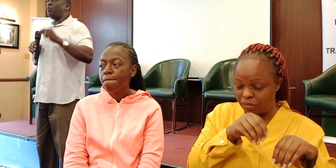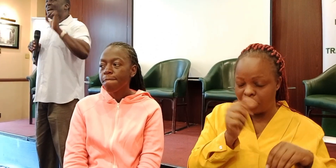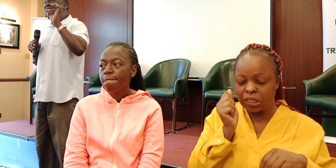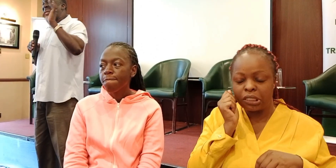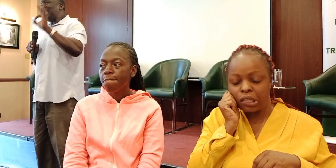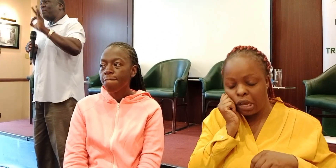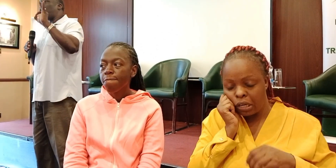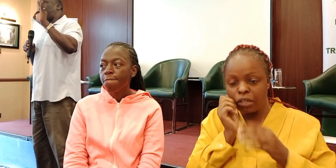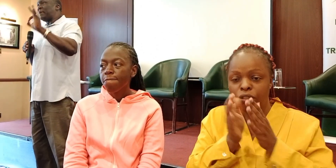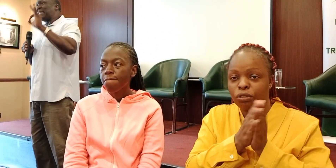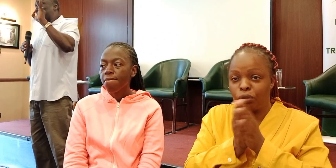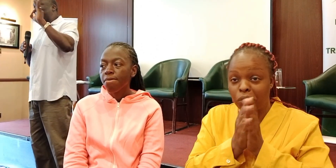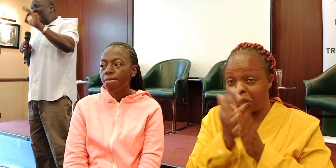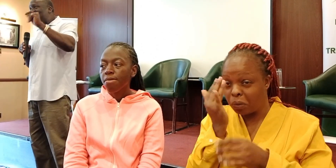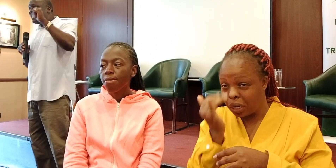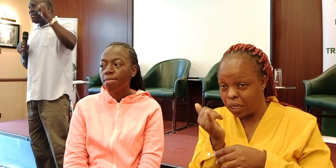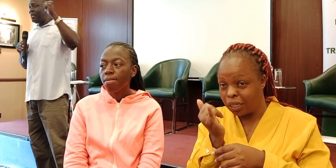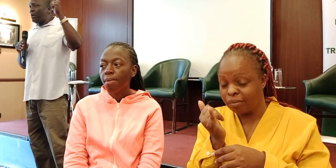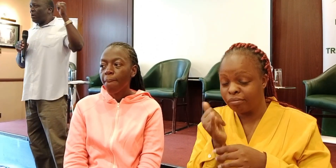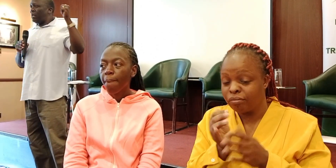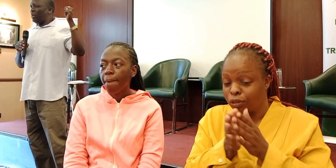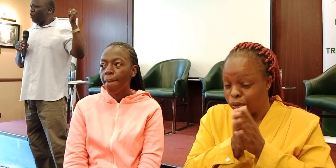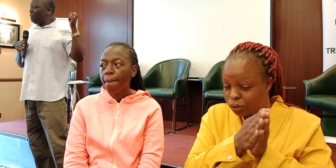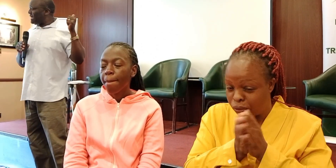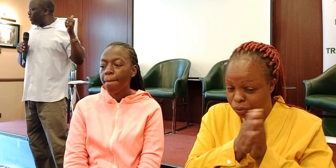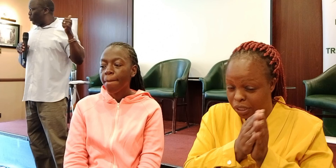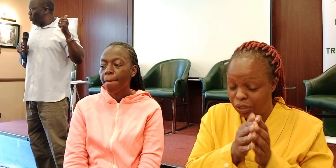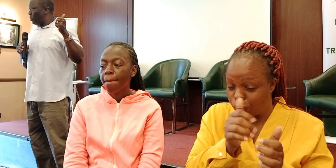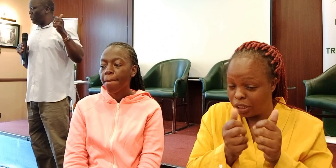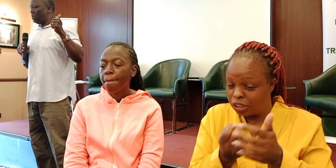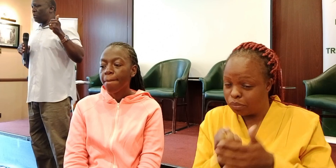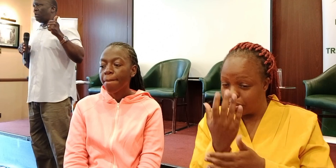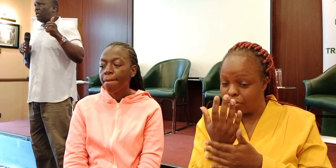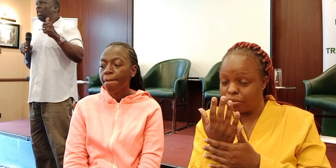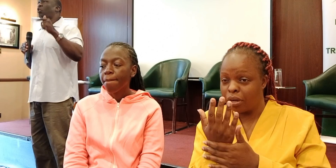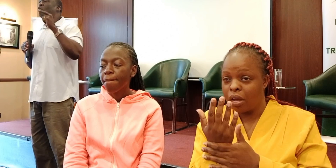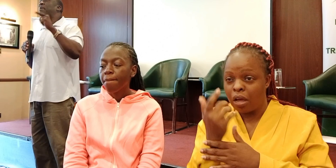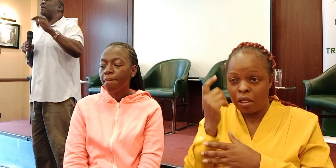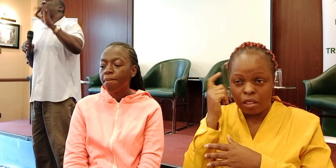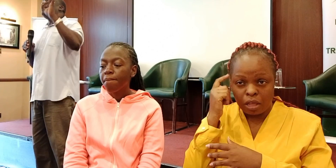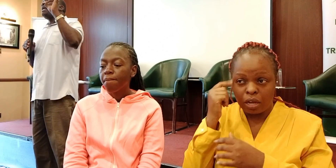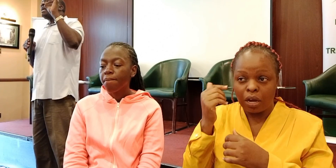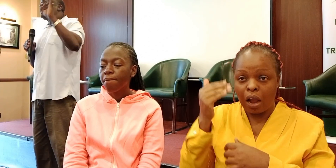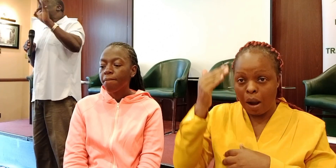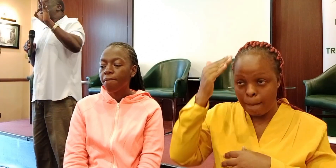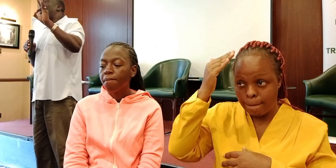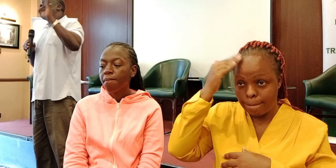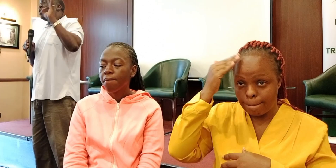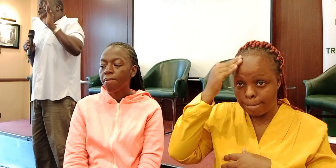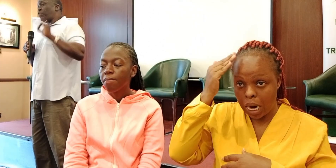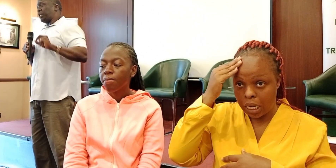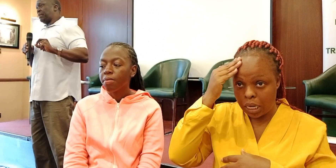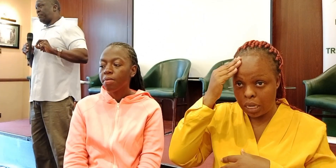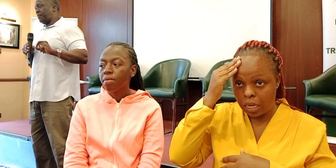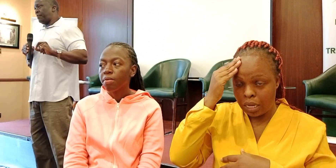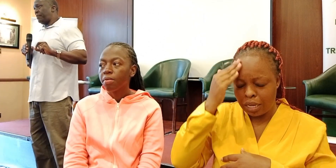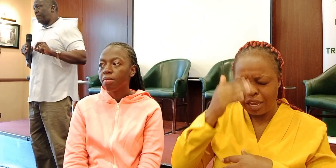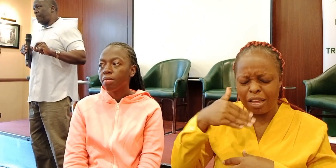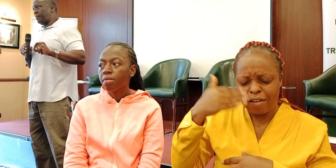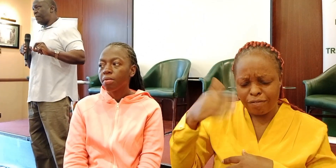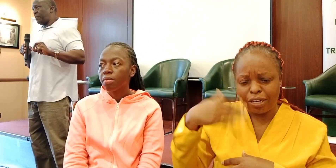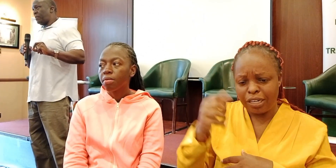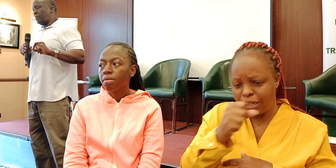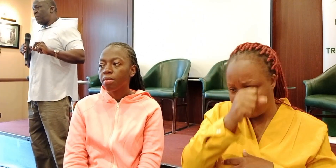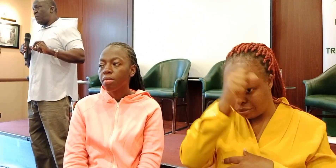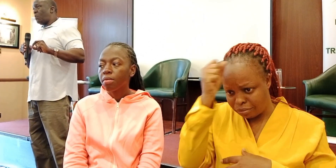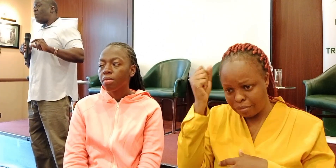kwa sababu hadithi ambayo tumepata ilikuwa Jumatatu, ilikuwa kwamba kila unapokucha